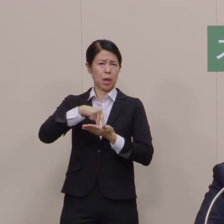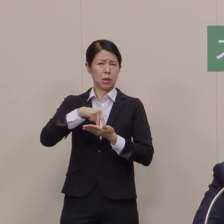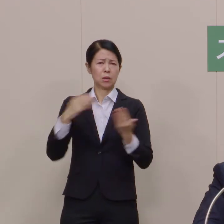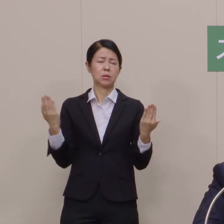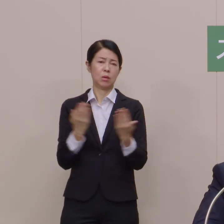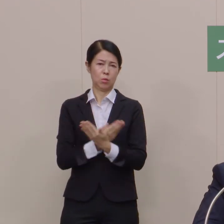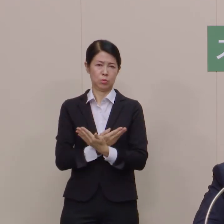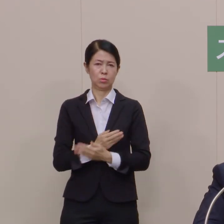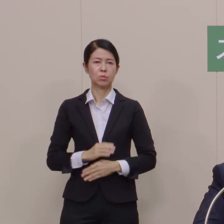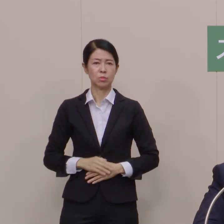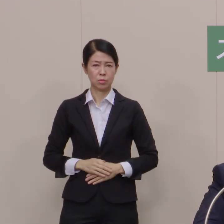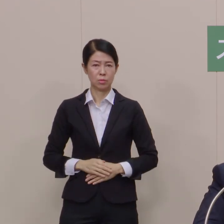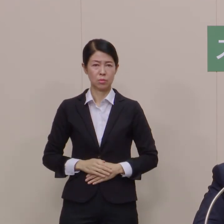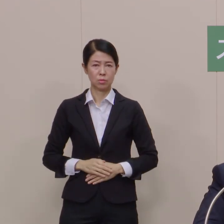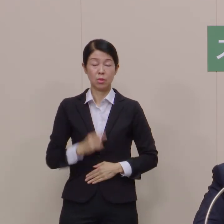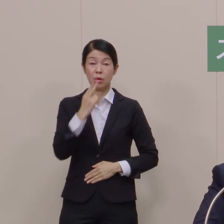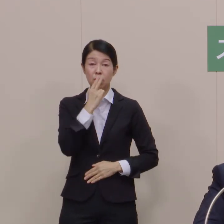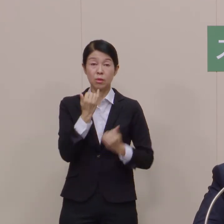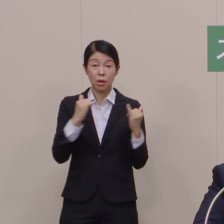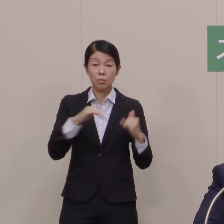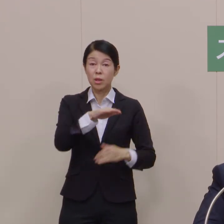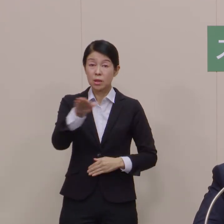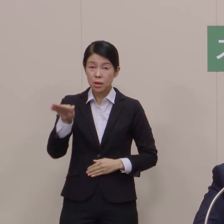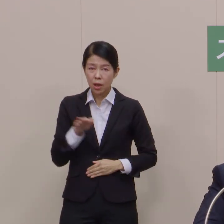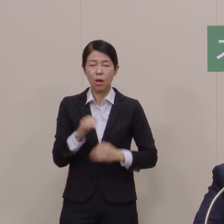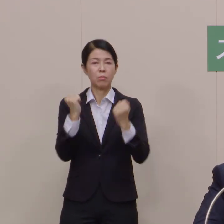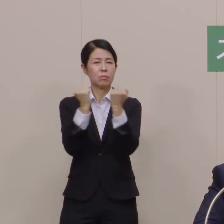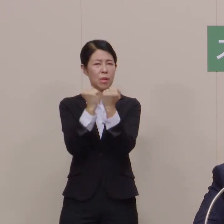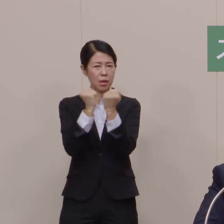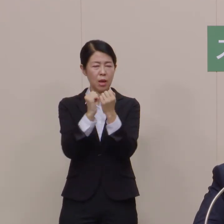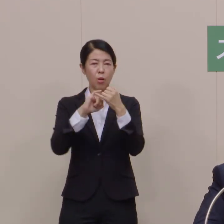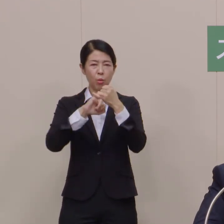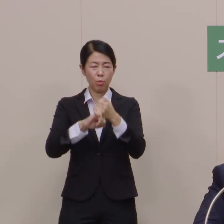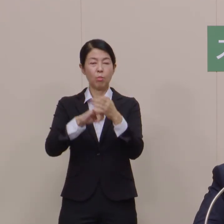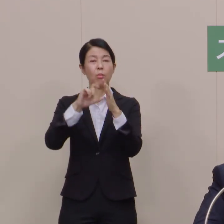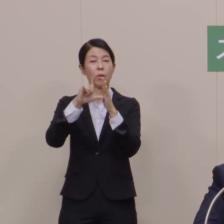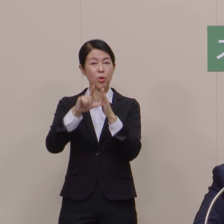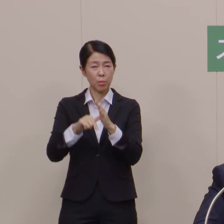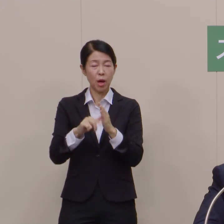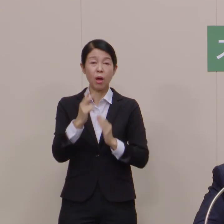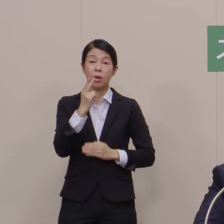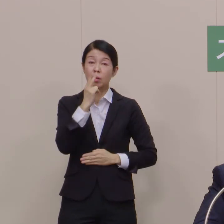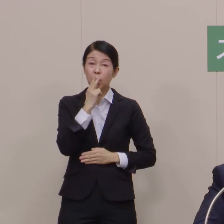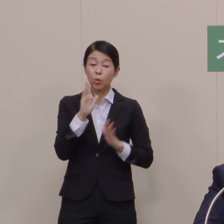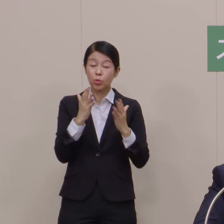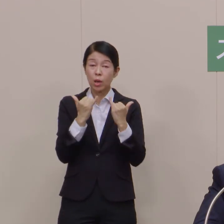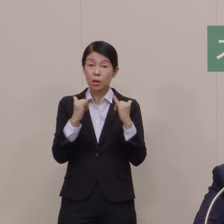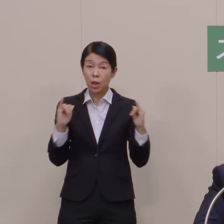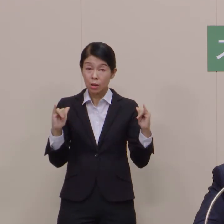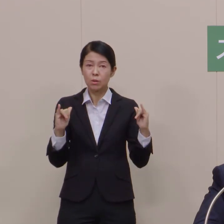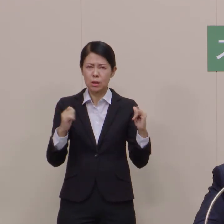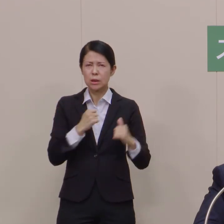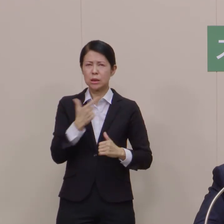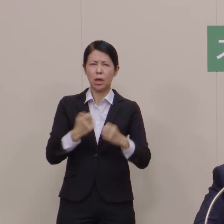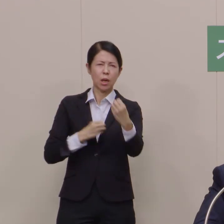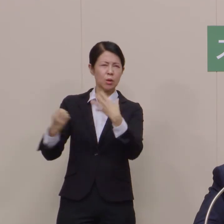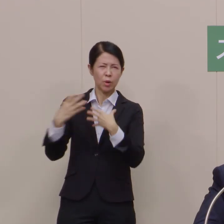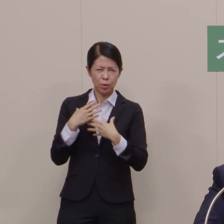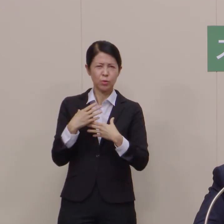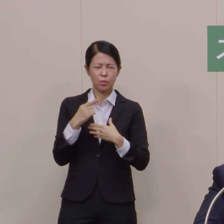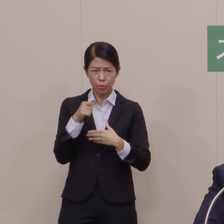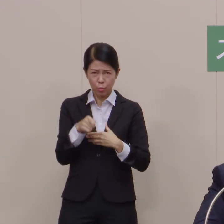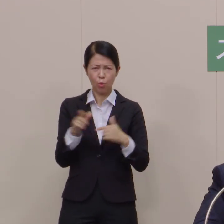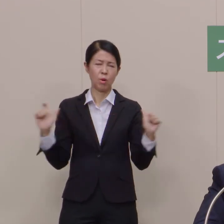。 愛煙家の皆さん全員がマナーを守れば、タバコを吸わない方々に嫌がられることも減らせるはずです